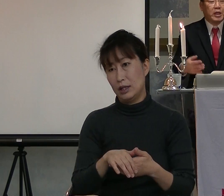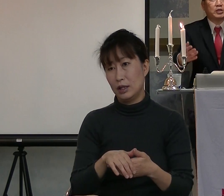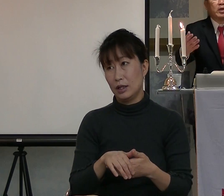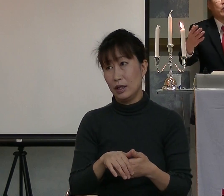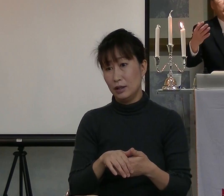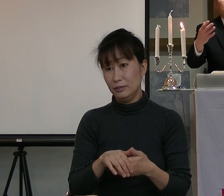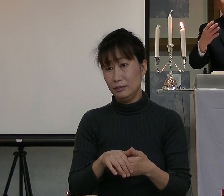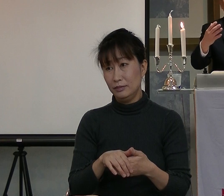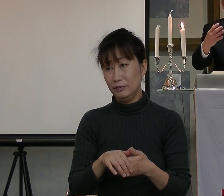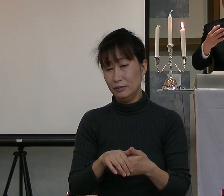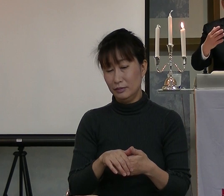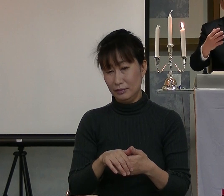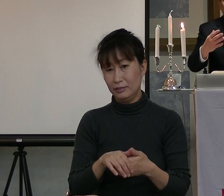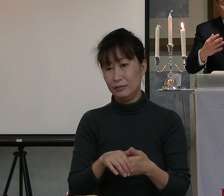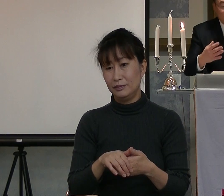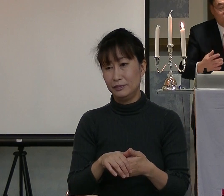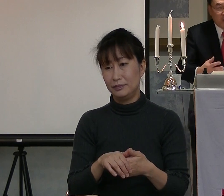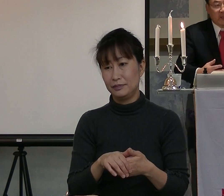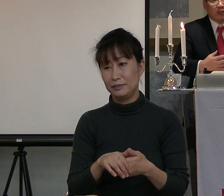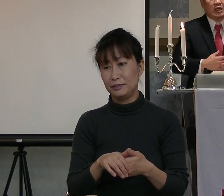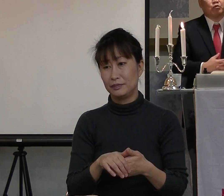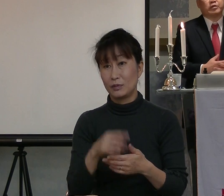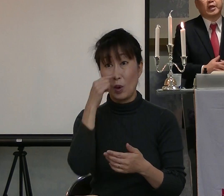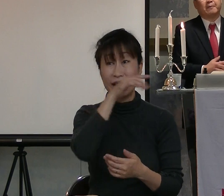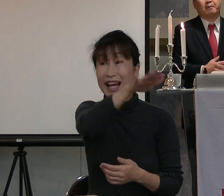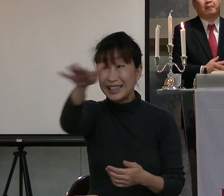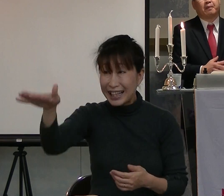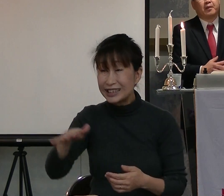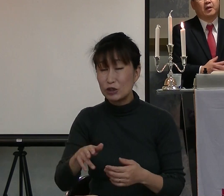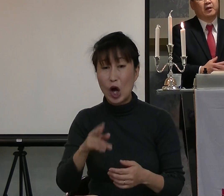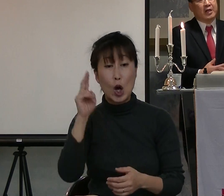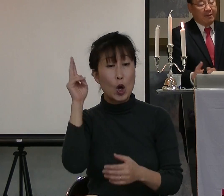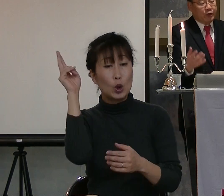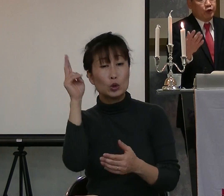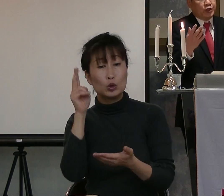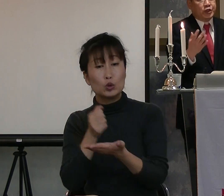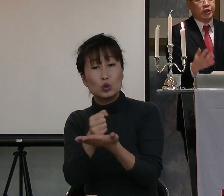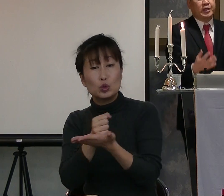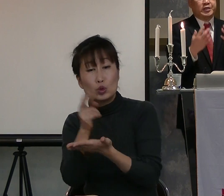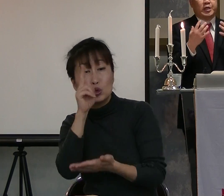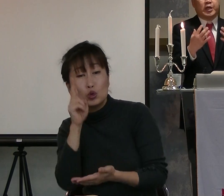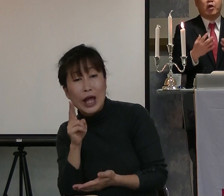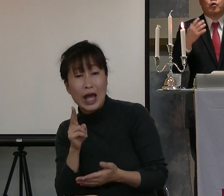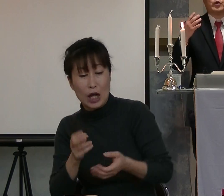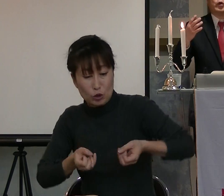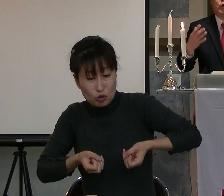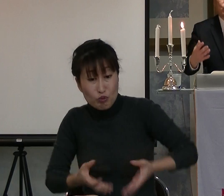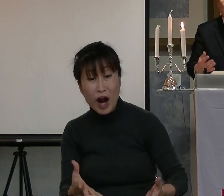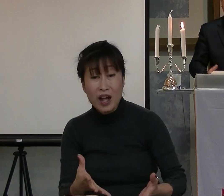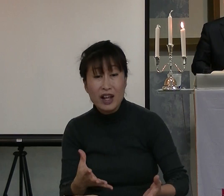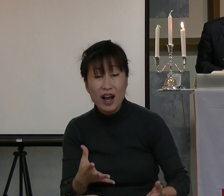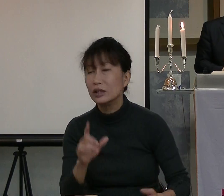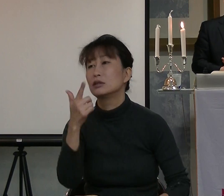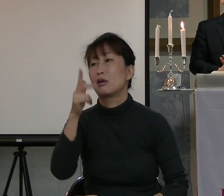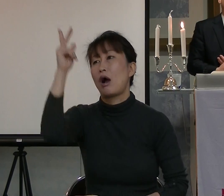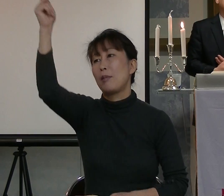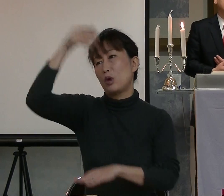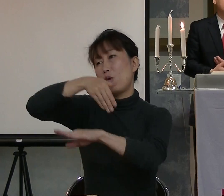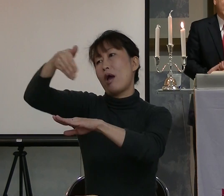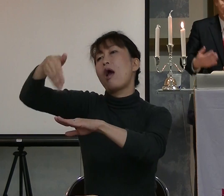自分たちは世に偶然生まれてんじゃなくて、神の必然性でこの世に生ま